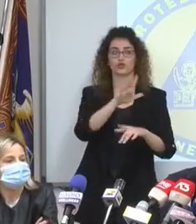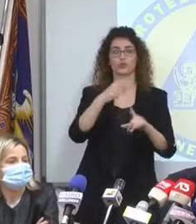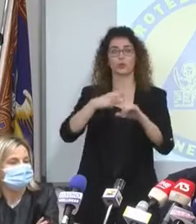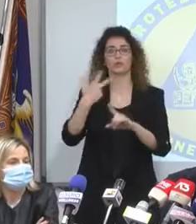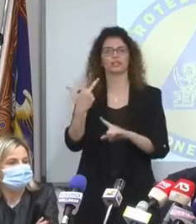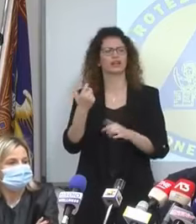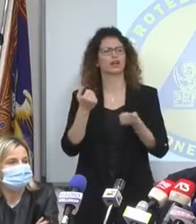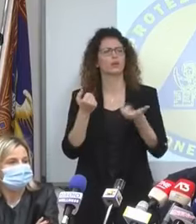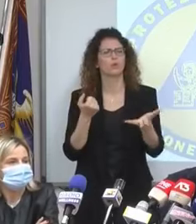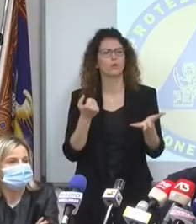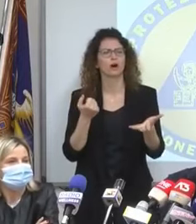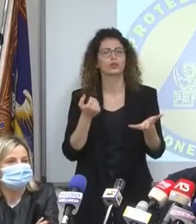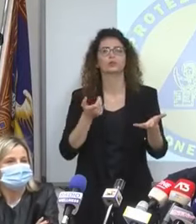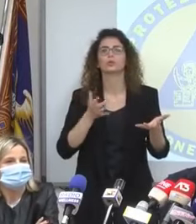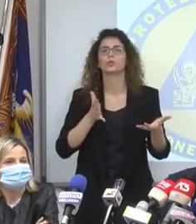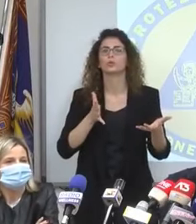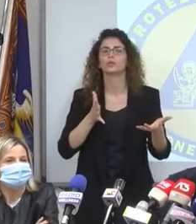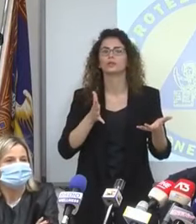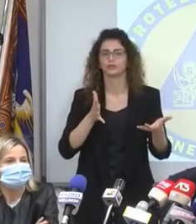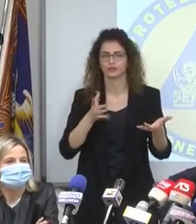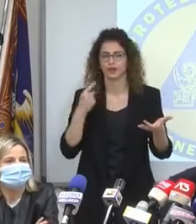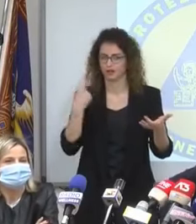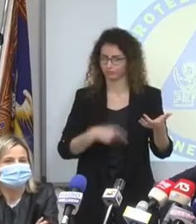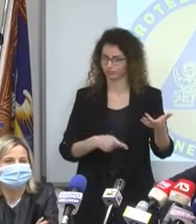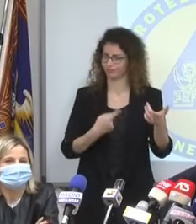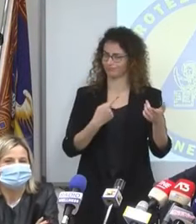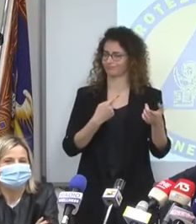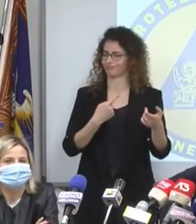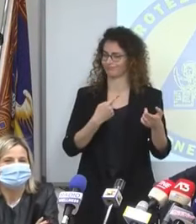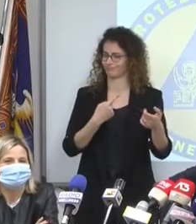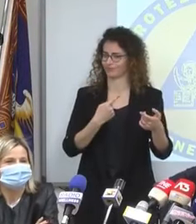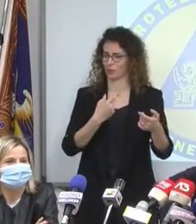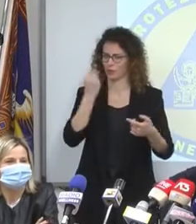quanto fa? 15. Hai visto che ho pensato male?